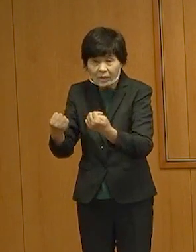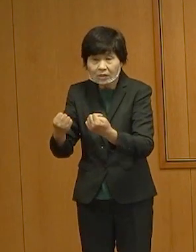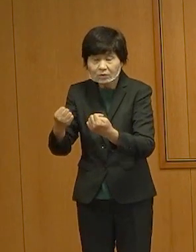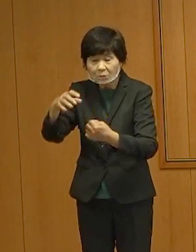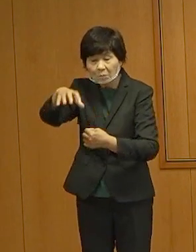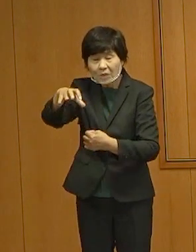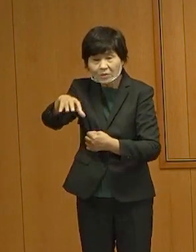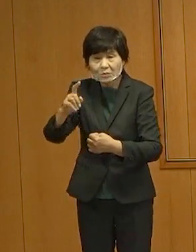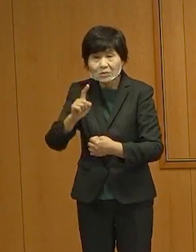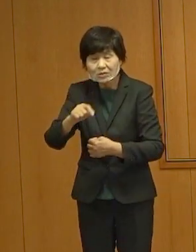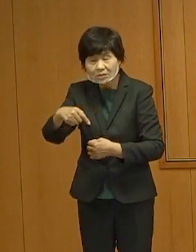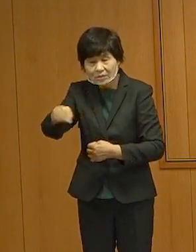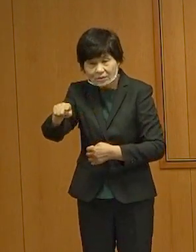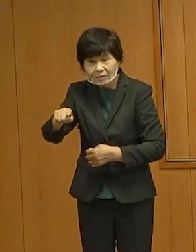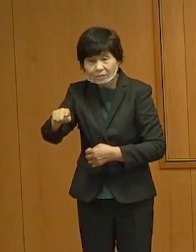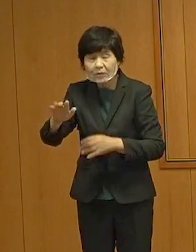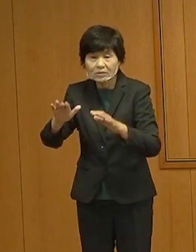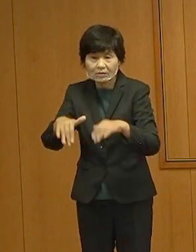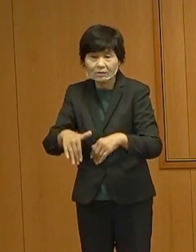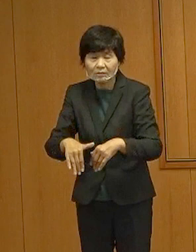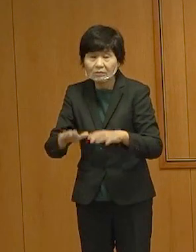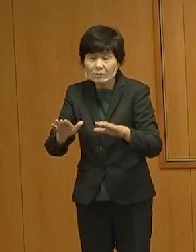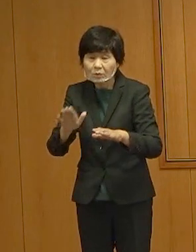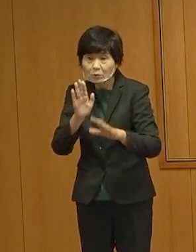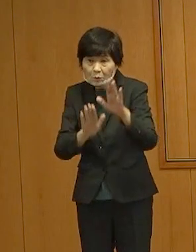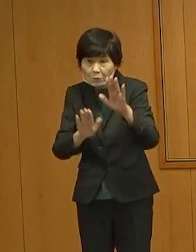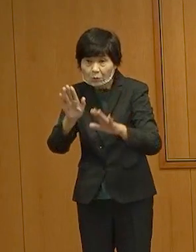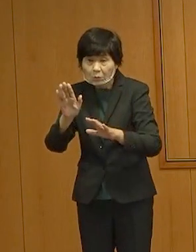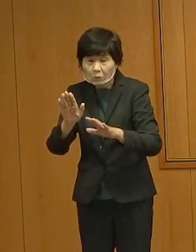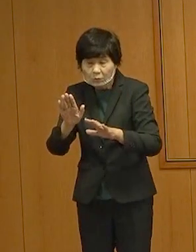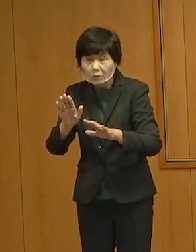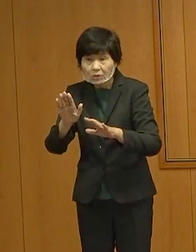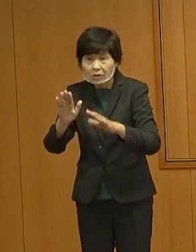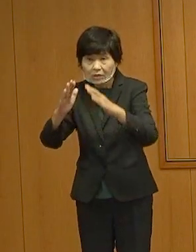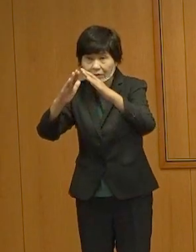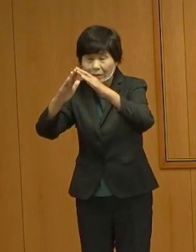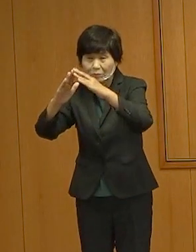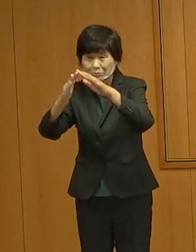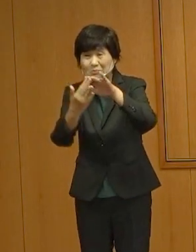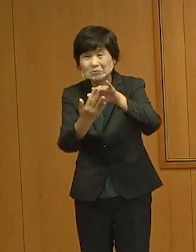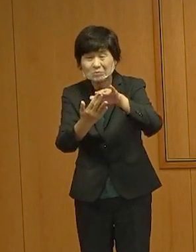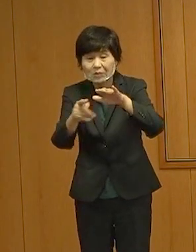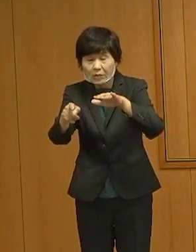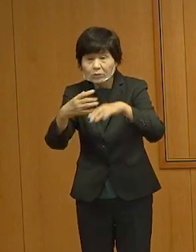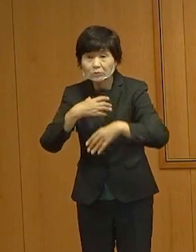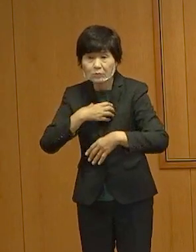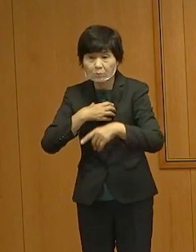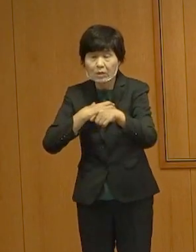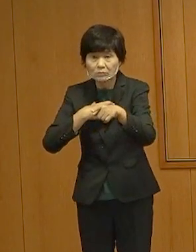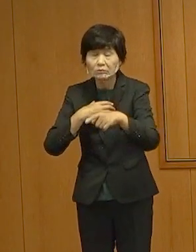が、現在の状況でいきますと、本当に、家屋の倒壊っていうのもありますし、